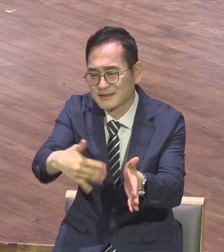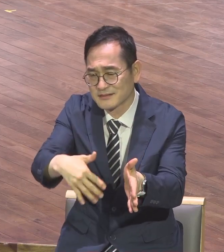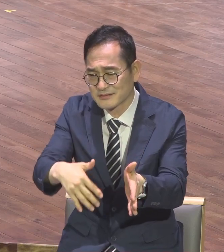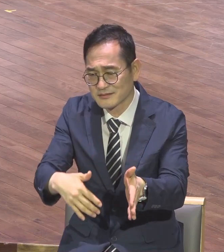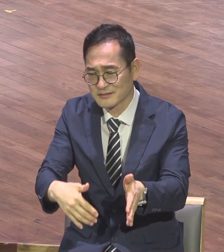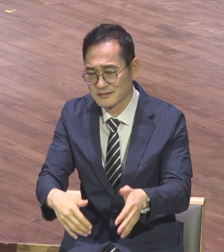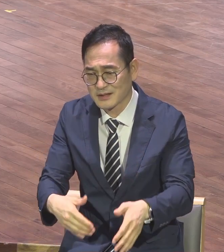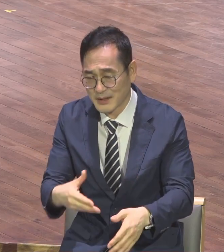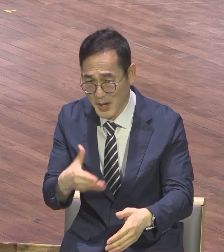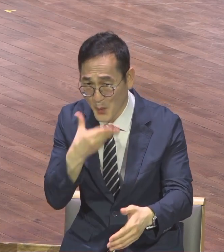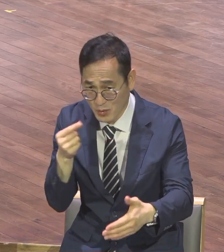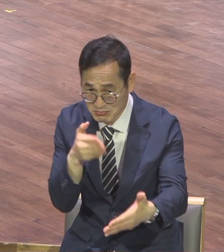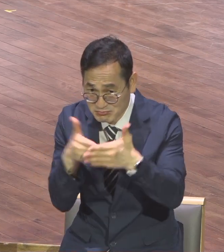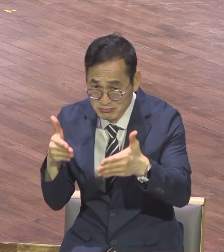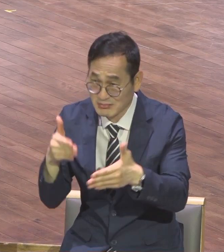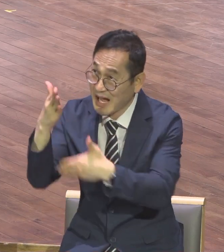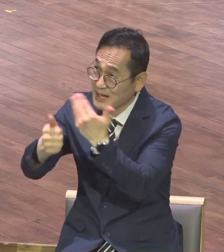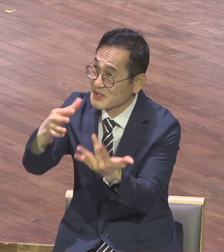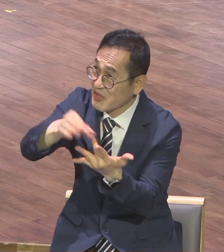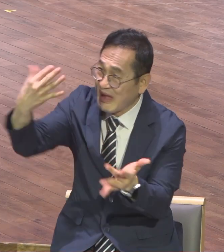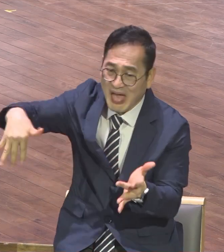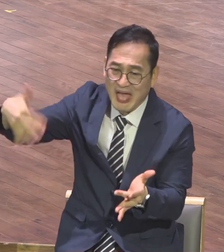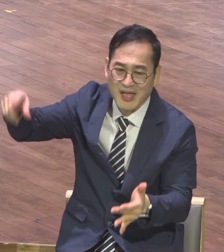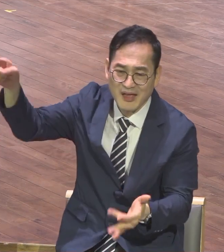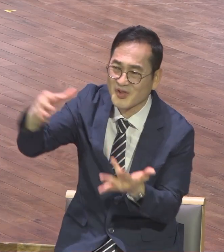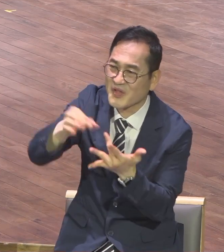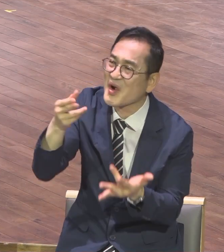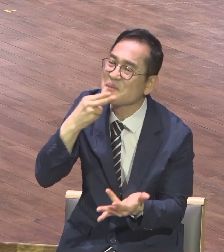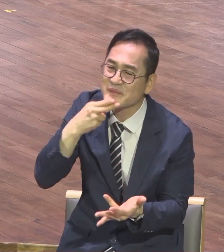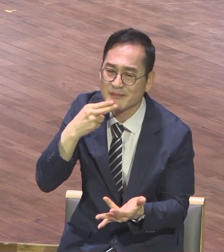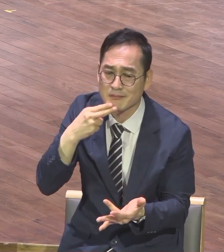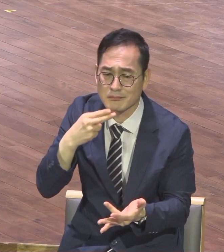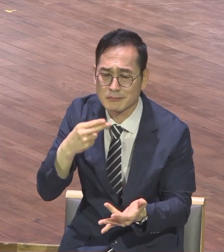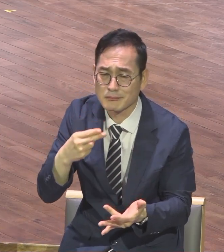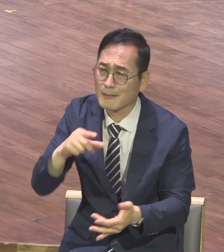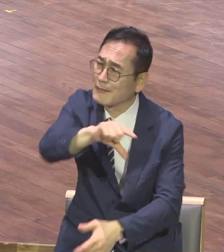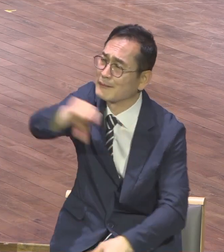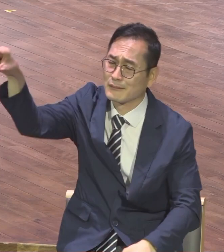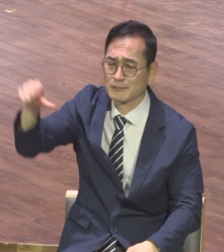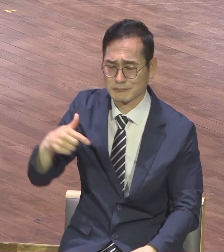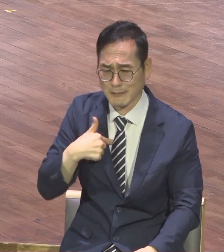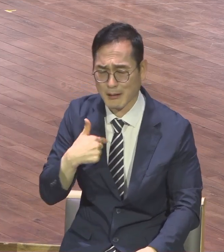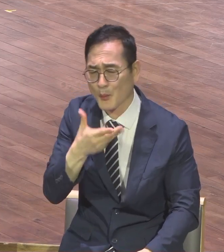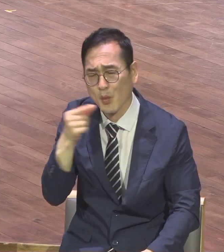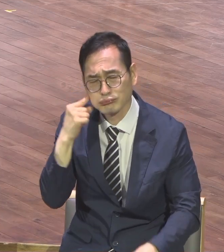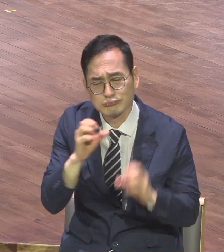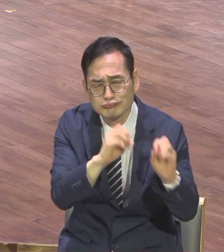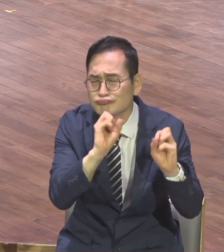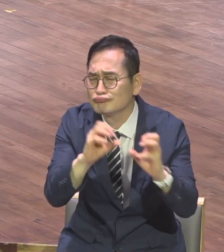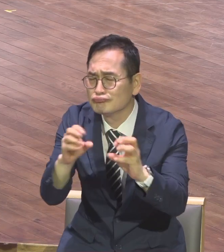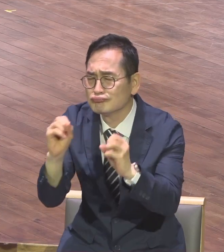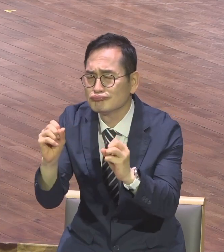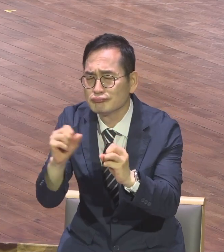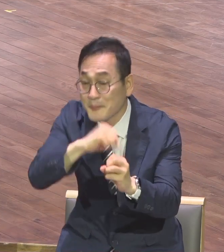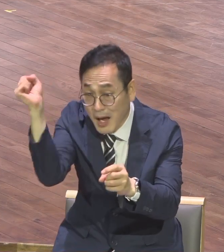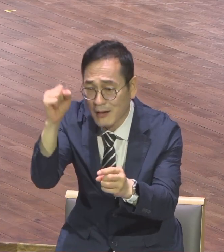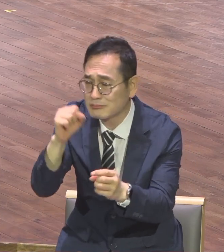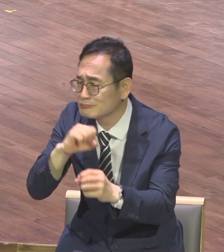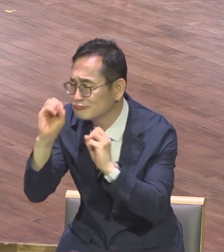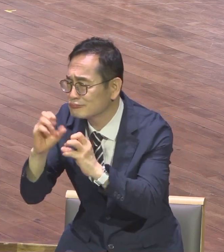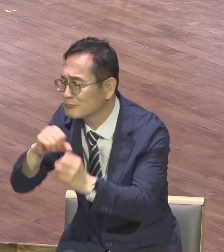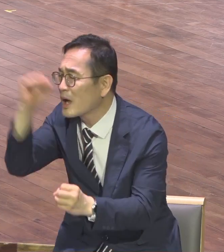그거 가지고 무슨 결과까지 책임집니까? 결과는 하나님 책임지시지. 저는 그렇게 목해왔습니다.